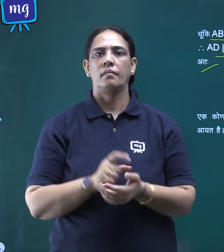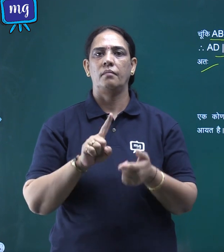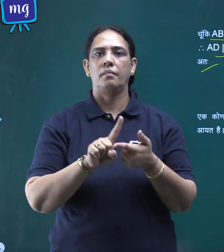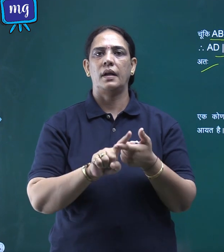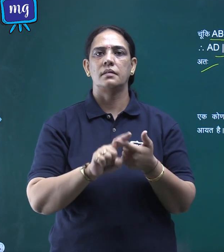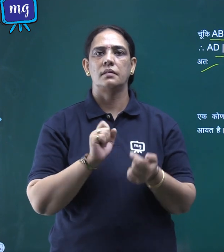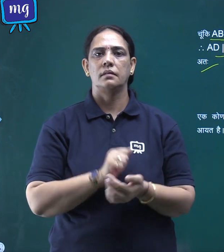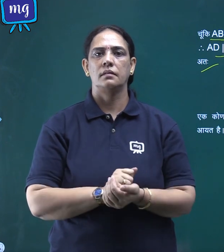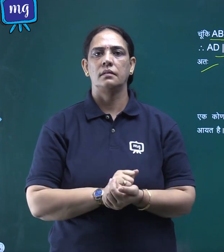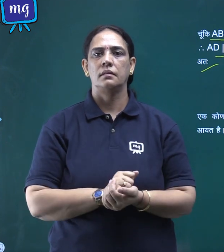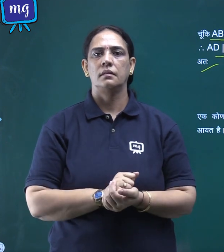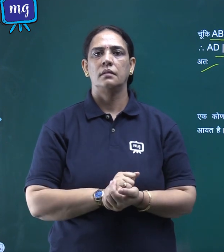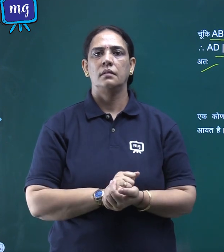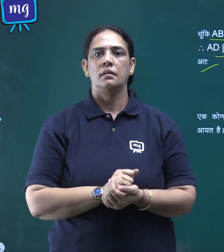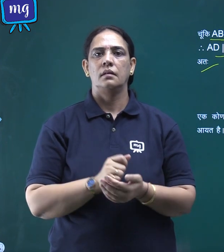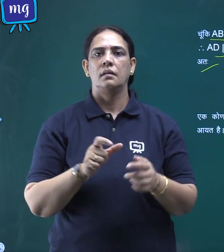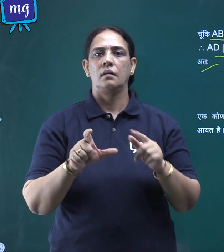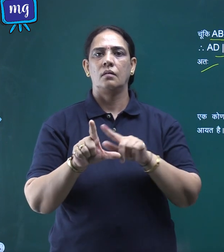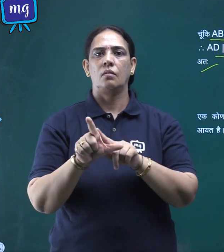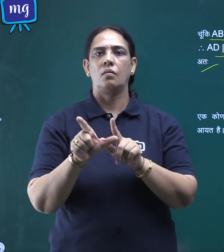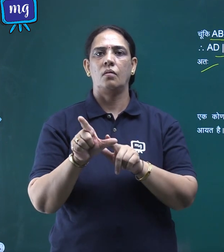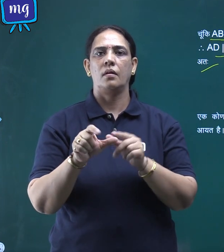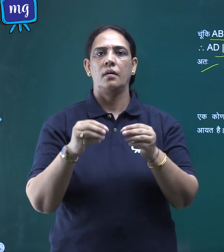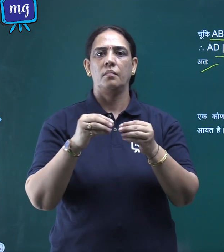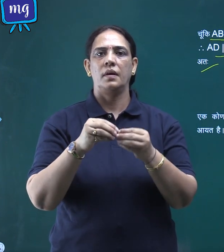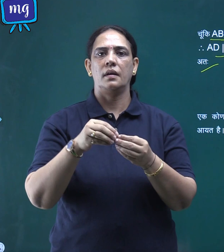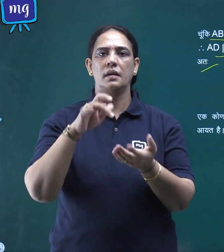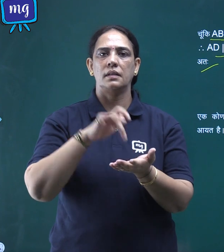प्लस कोण बी की जगह